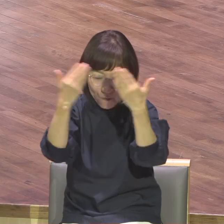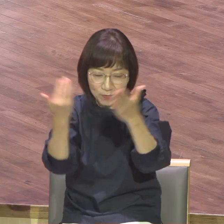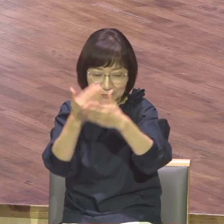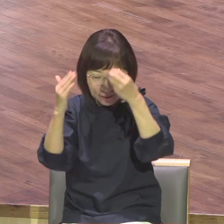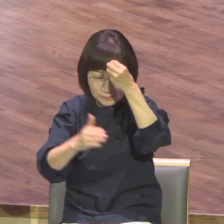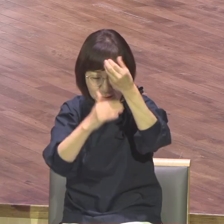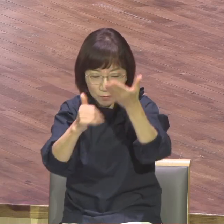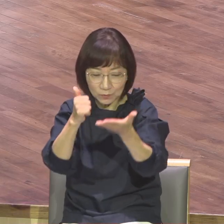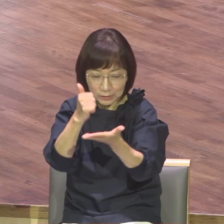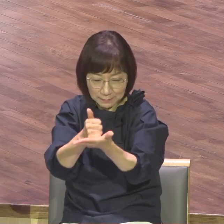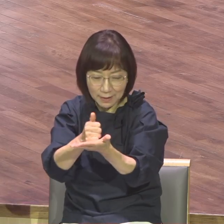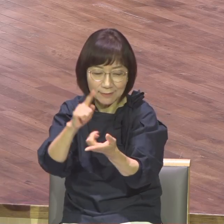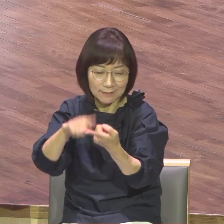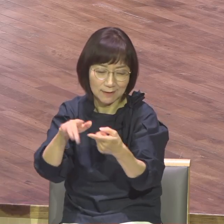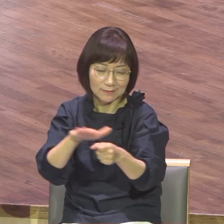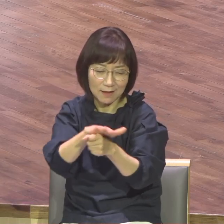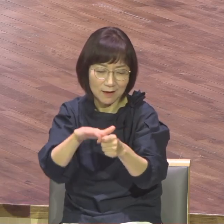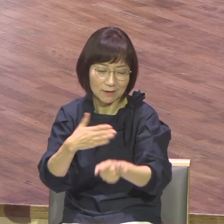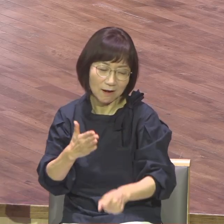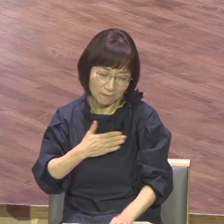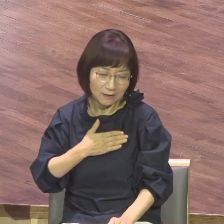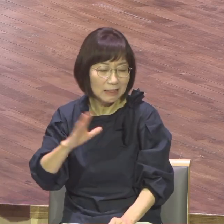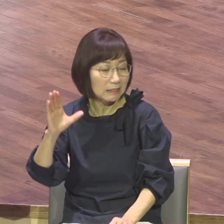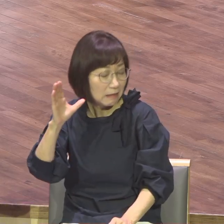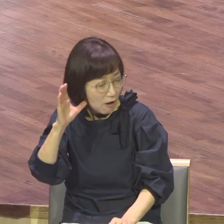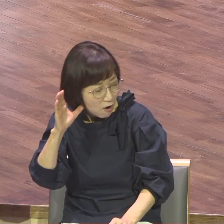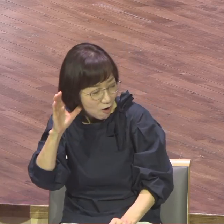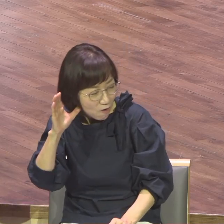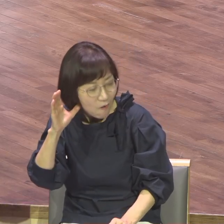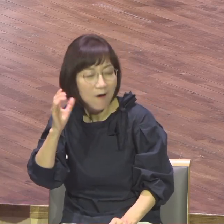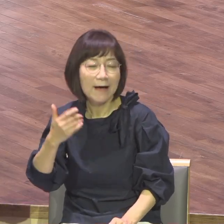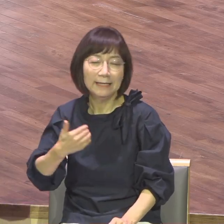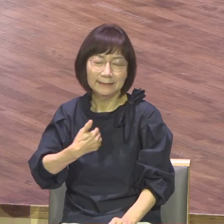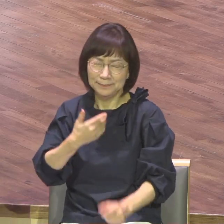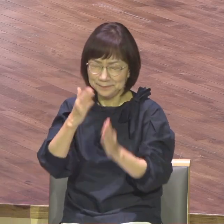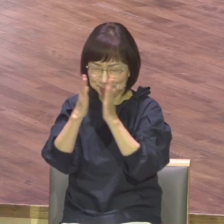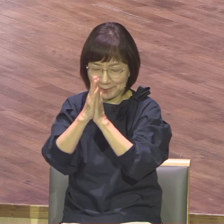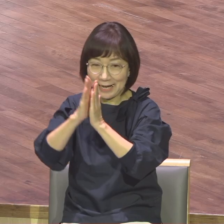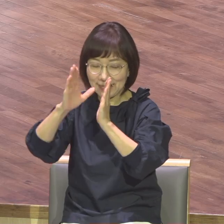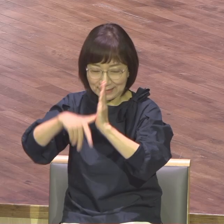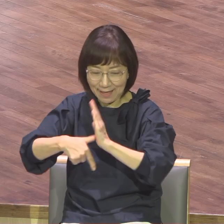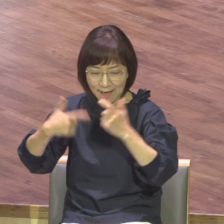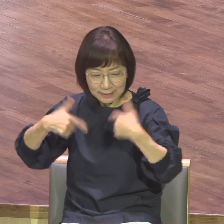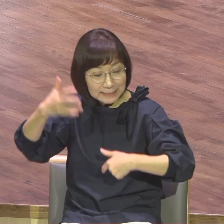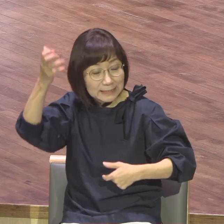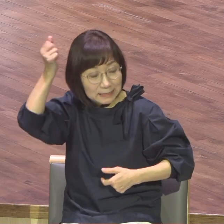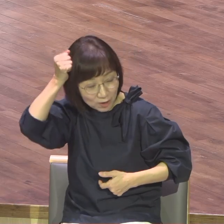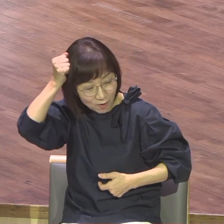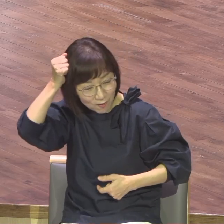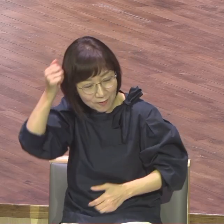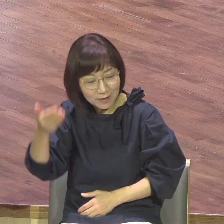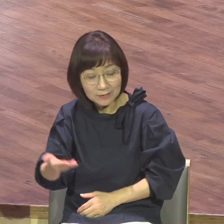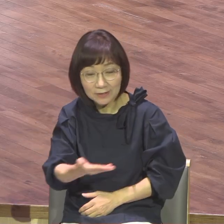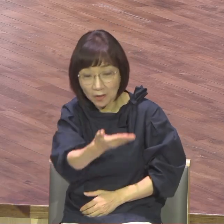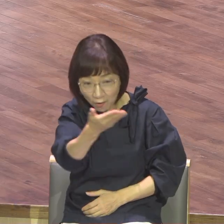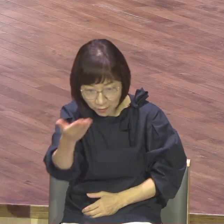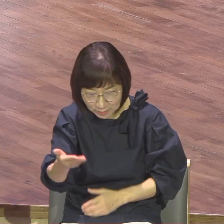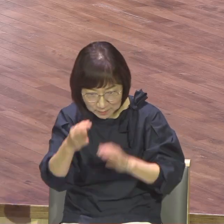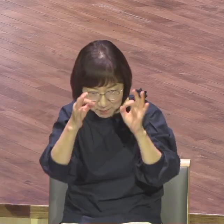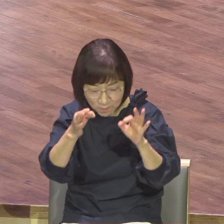모든 성도를 향한 사랑을 나도 듣고 내가 기도할 때에 기억하며 너희로